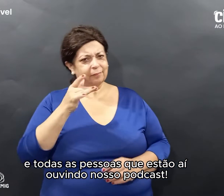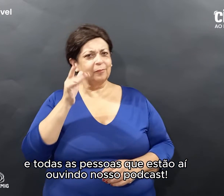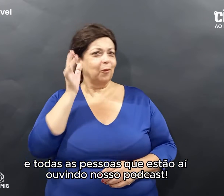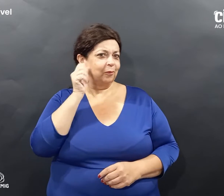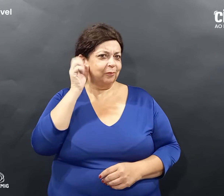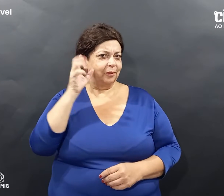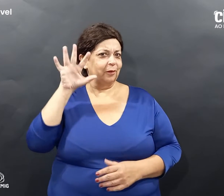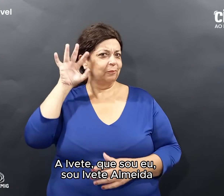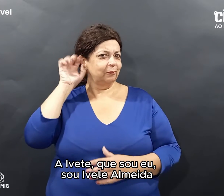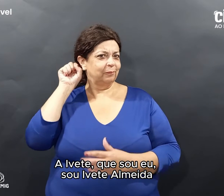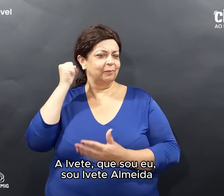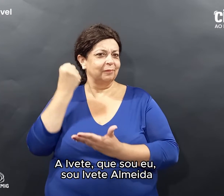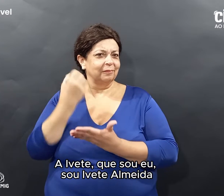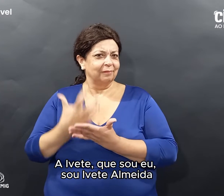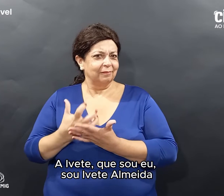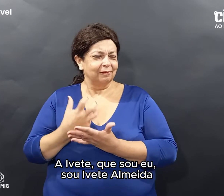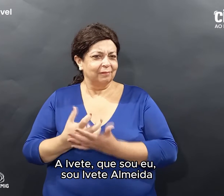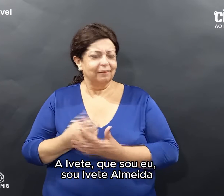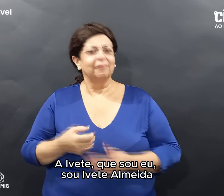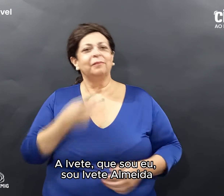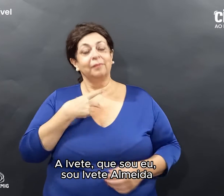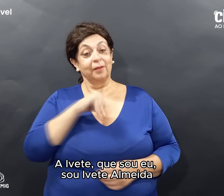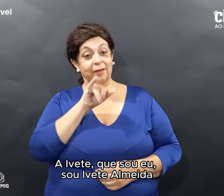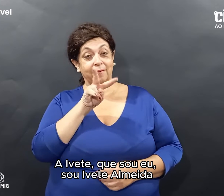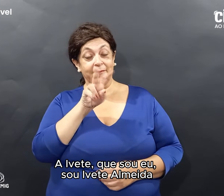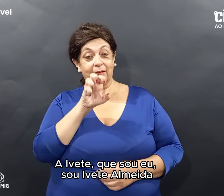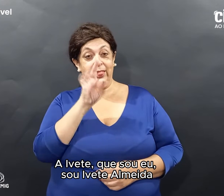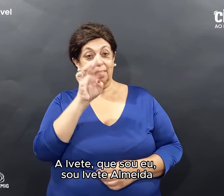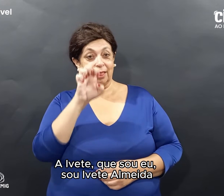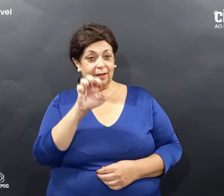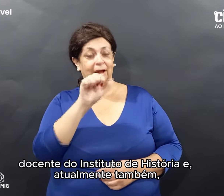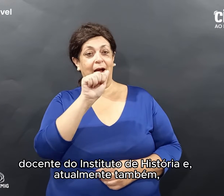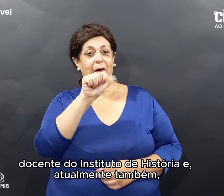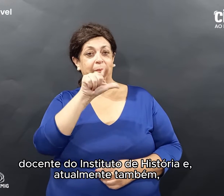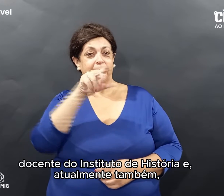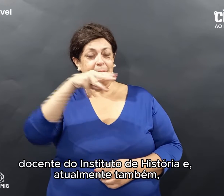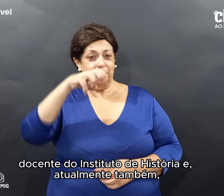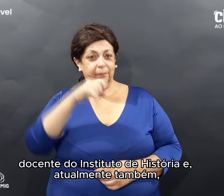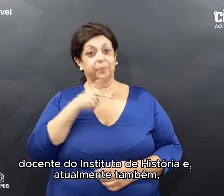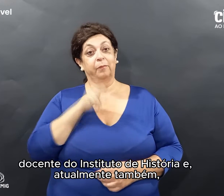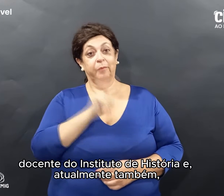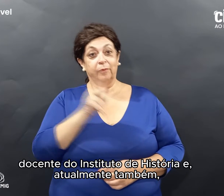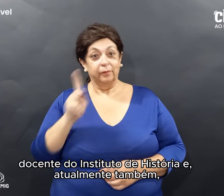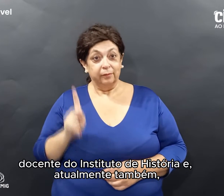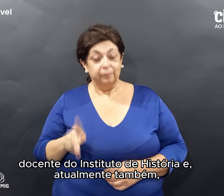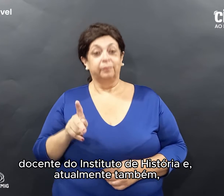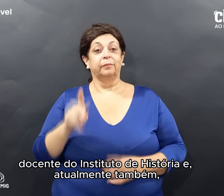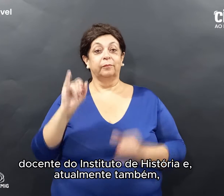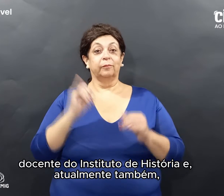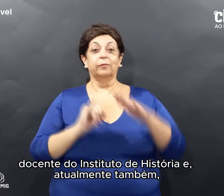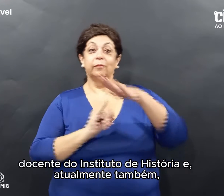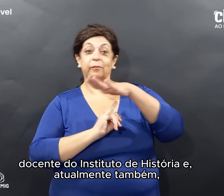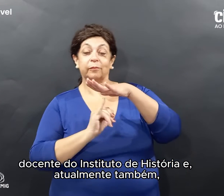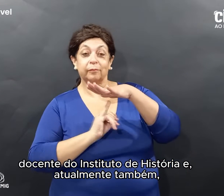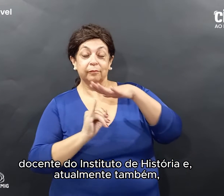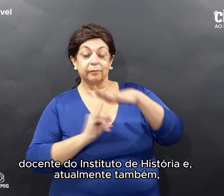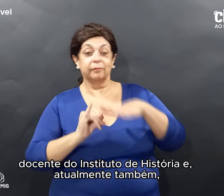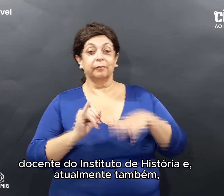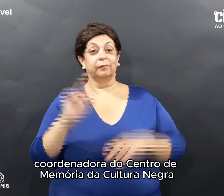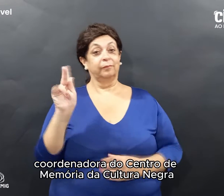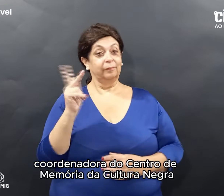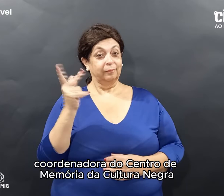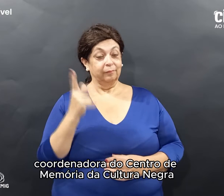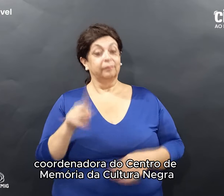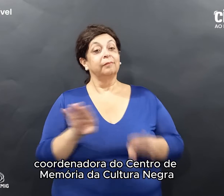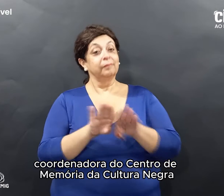nosso podcast. A Ivete, que sou eu, né? Sou Ivete Almeida, docente do Instituto de História e atualmente